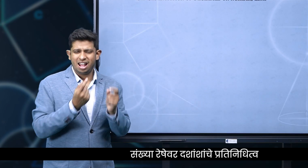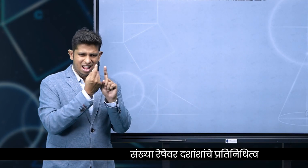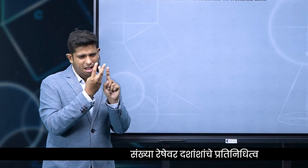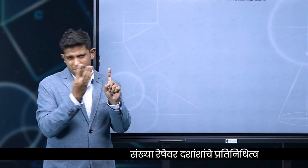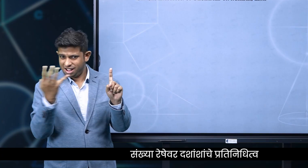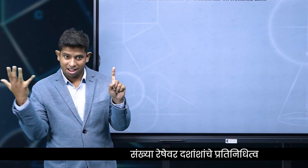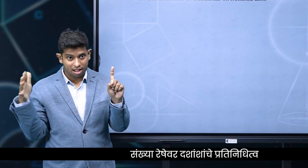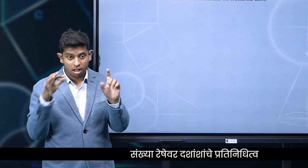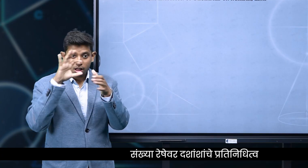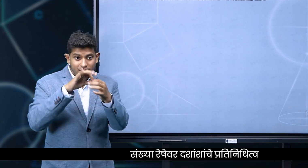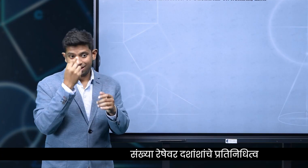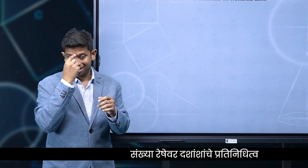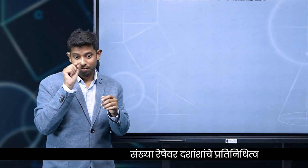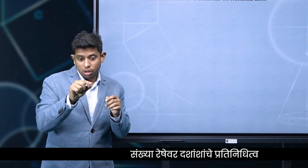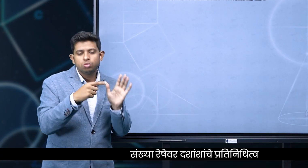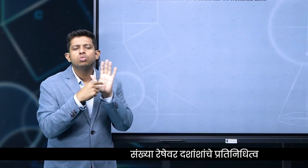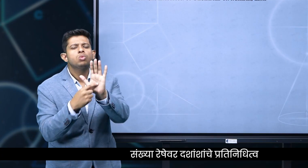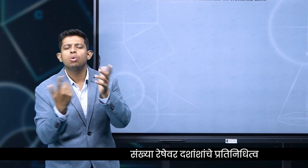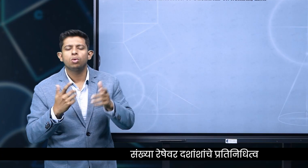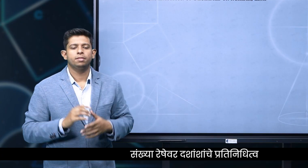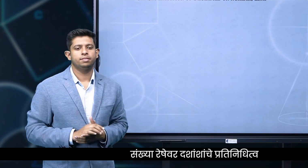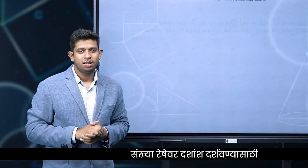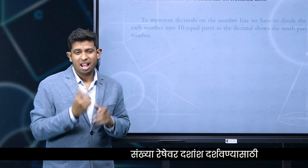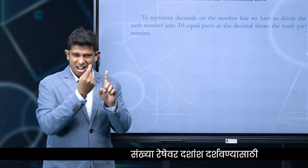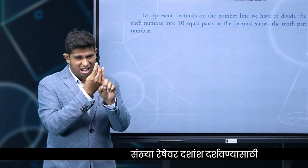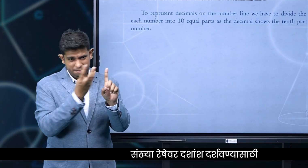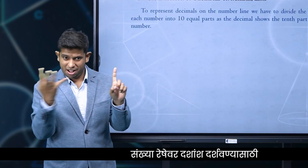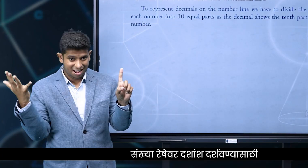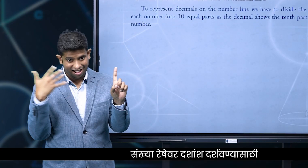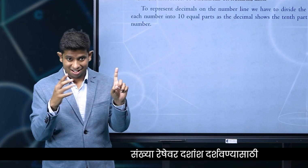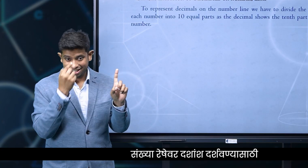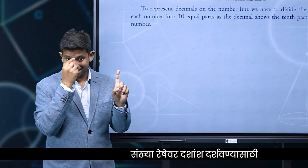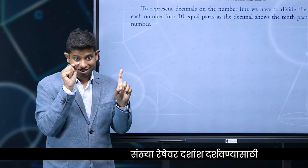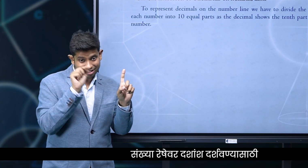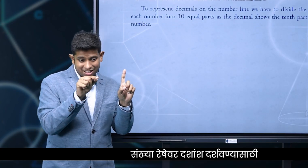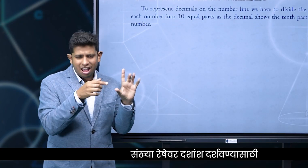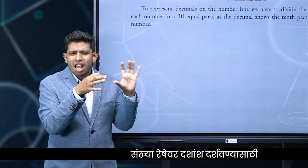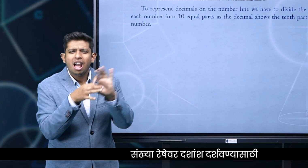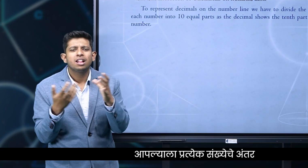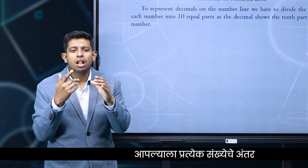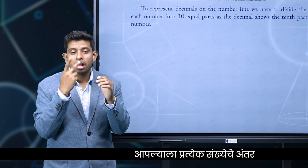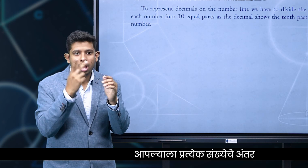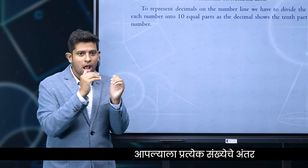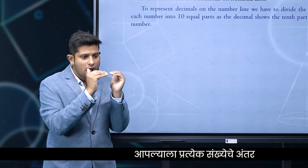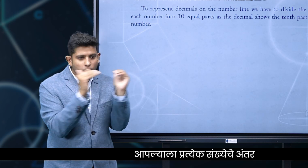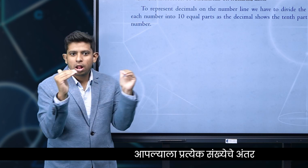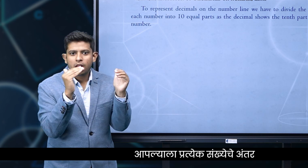संख्या रेषेवर दशांशाचे प्रतिनिधित्व. संख्या रेषेवर दशांश दर्शवण्यासाठी आपल्याला प्रत्येक संख्येचे